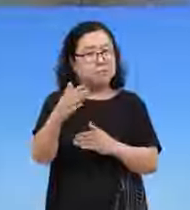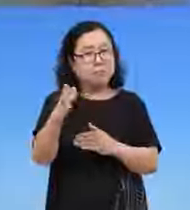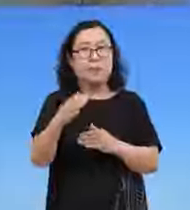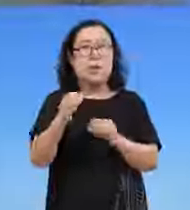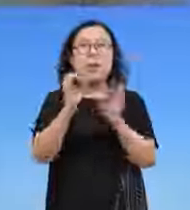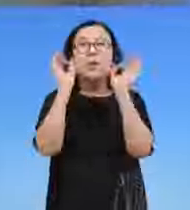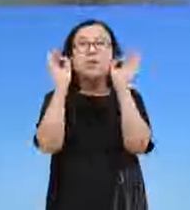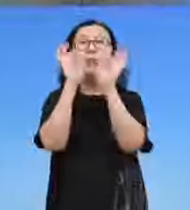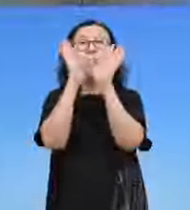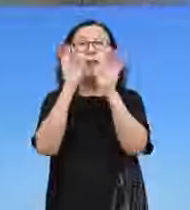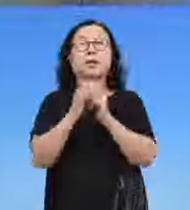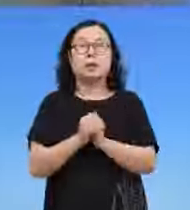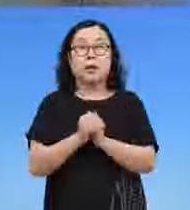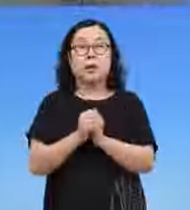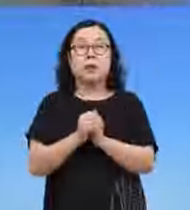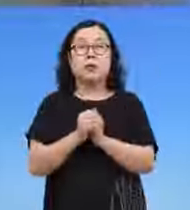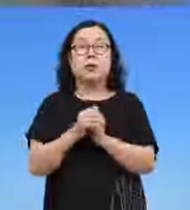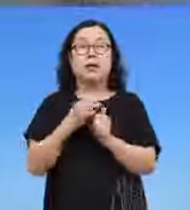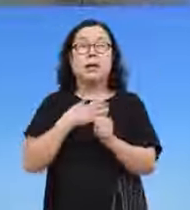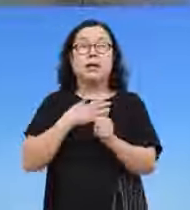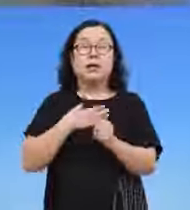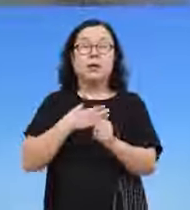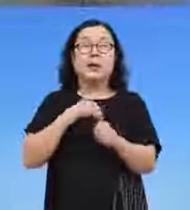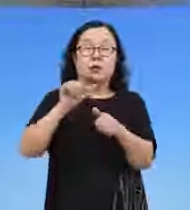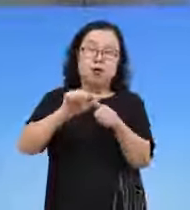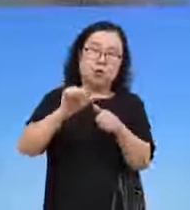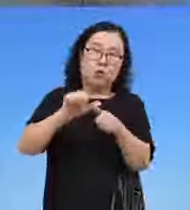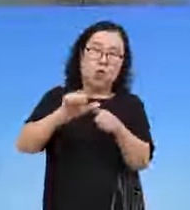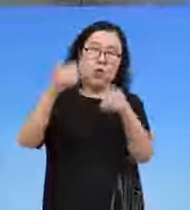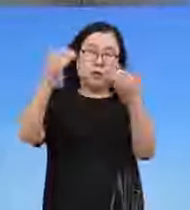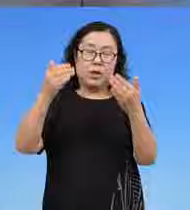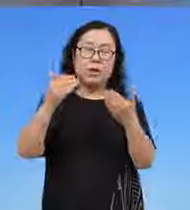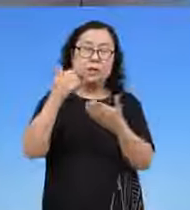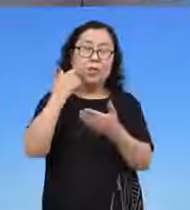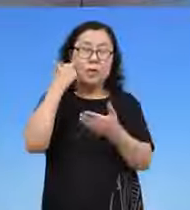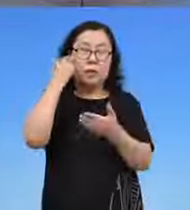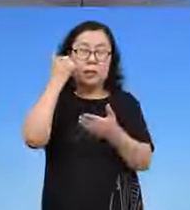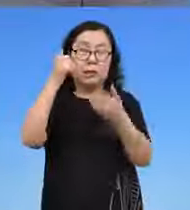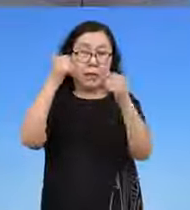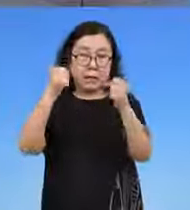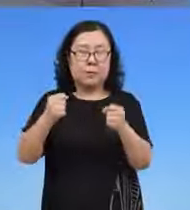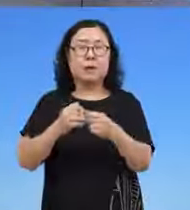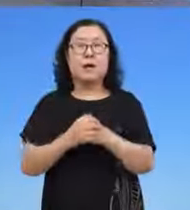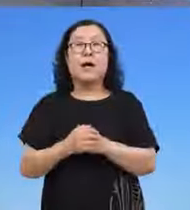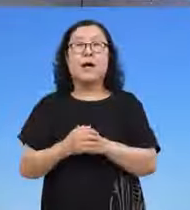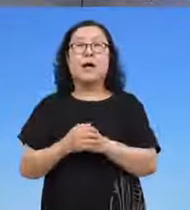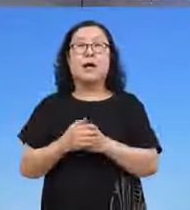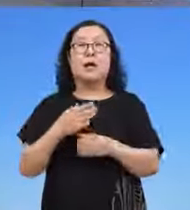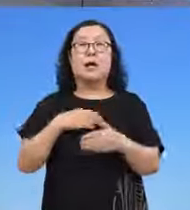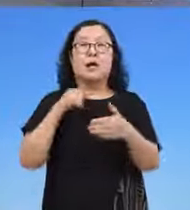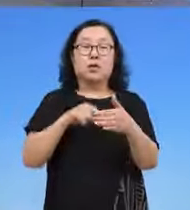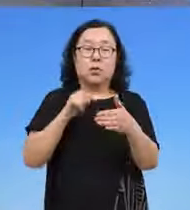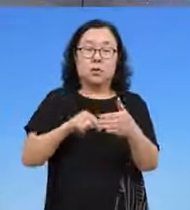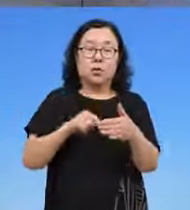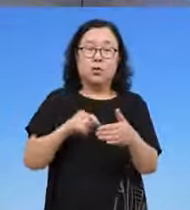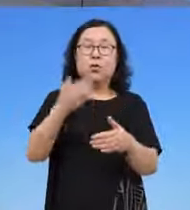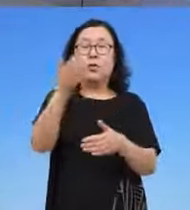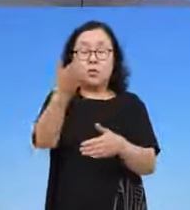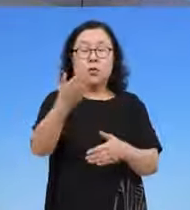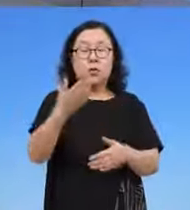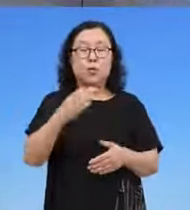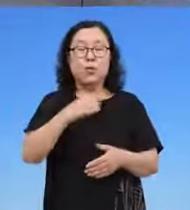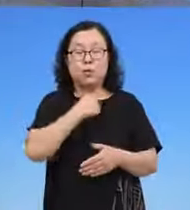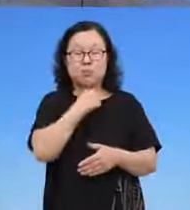그 꾸지람을 하고 조언을 하는 젊은 목사님들이 가끔씩 있습니다. 그럼 내가 대놓고는 못하고